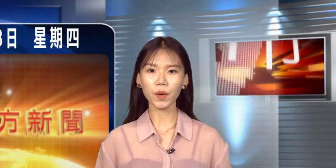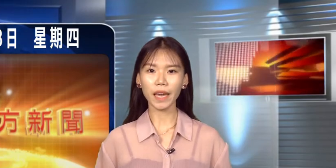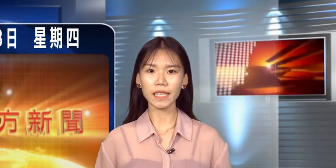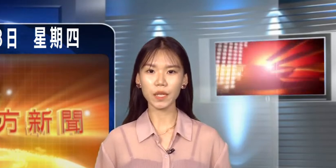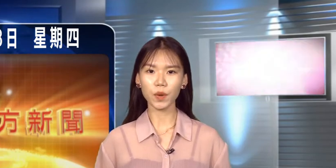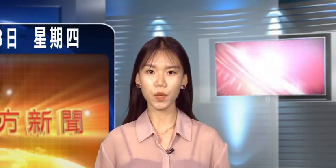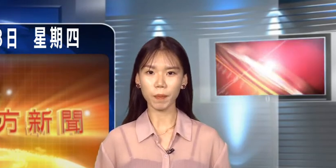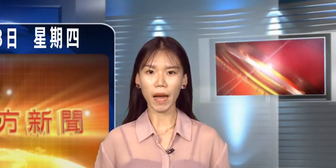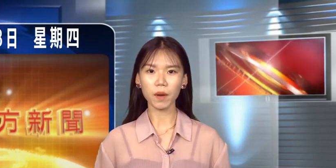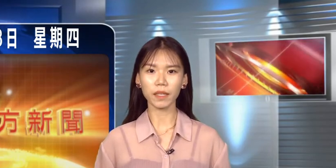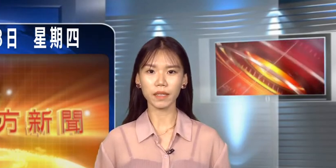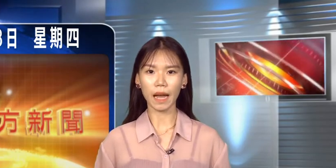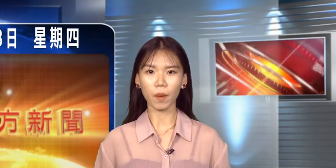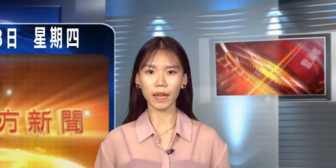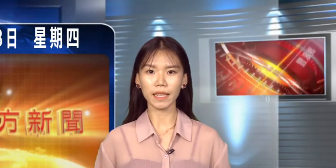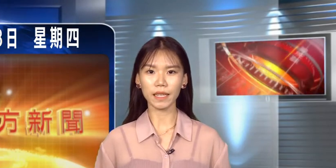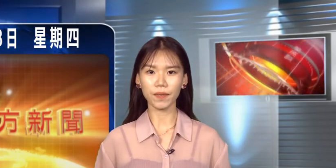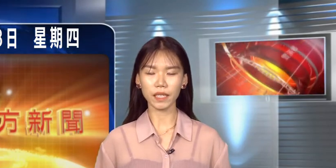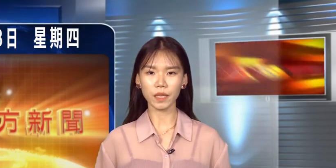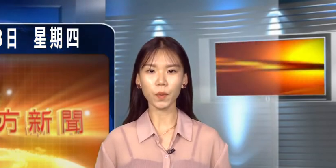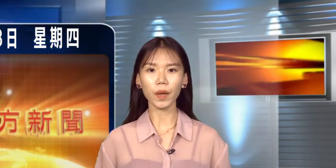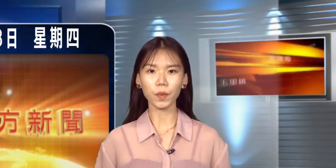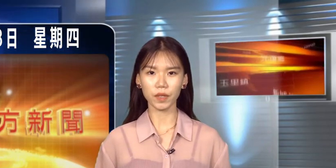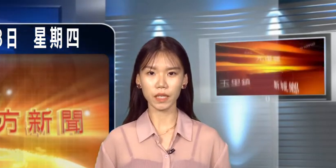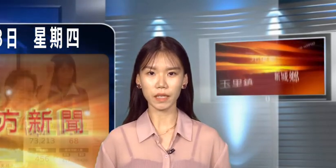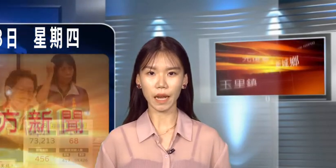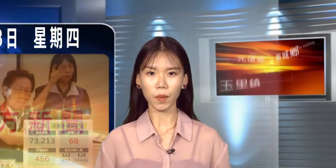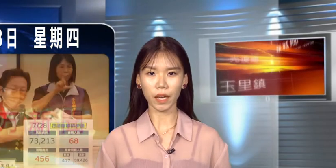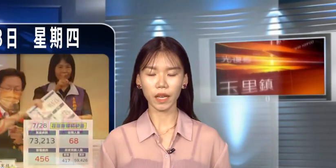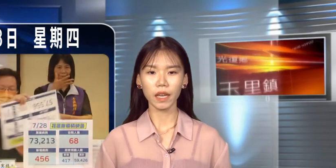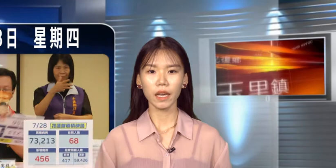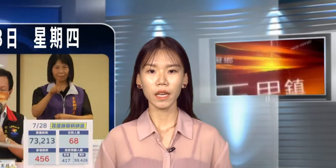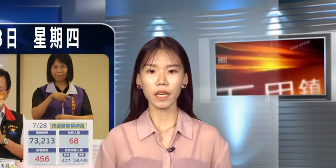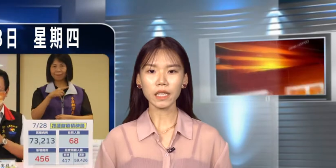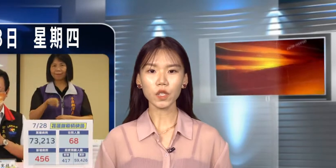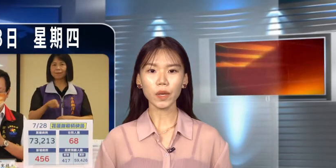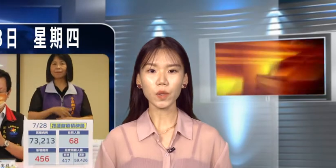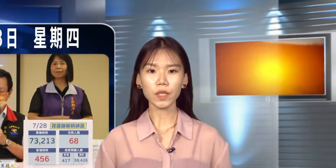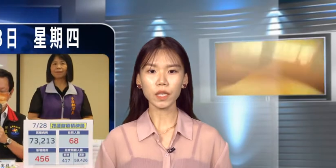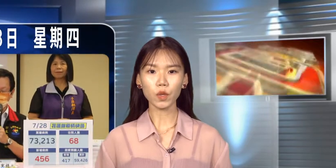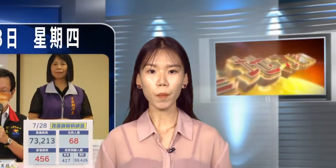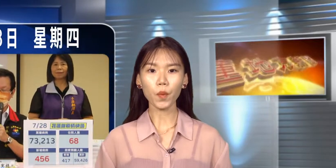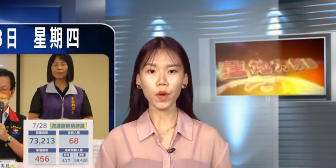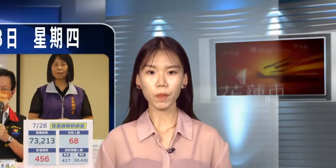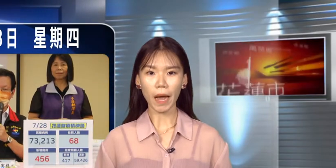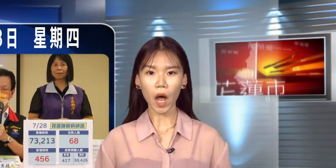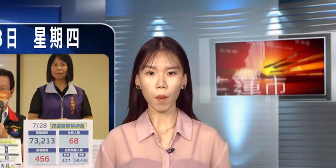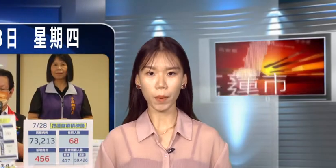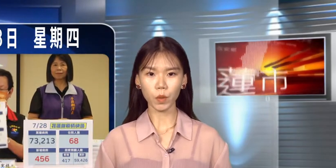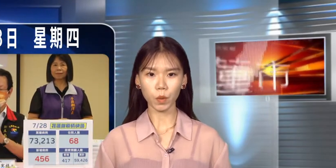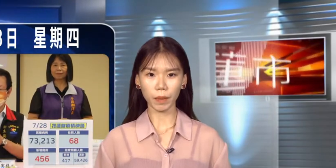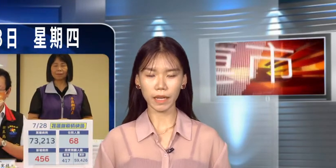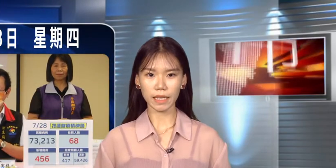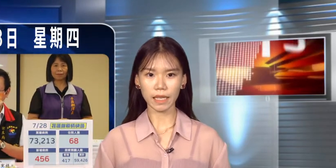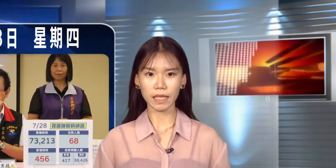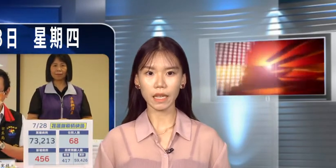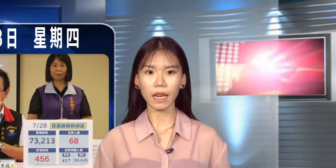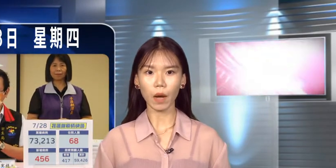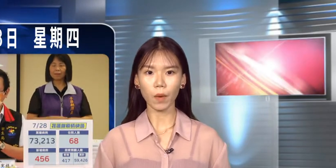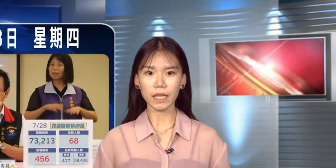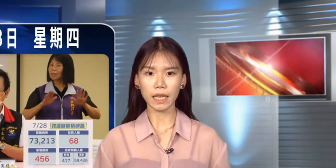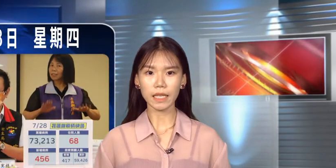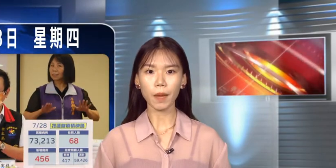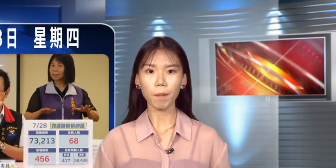你好，欢迎收看7月28号的大花莲地方新闻，我是肖佳慧。疫情指挥中心宣布，28号本土病例新